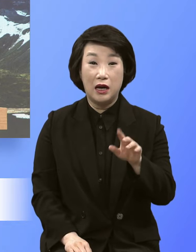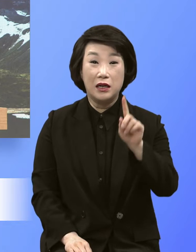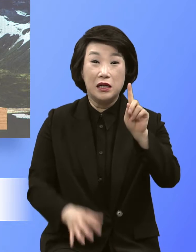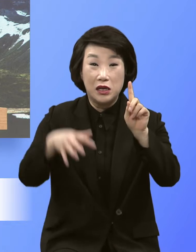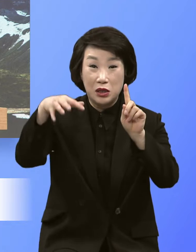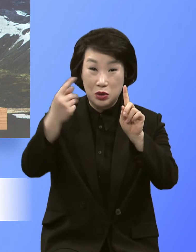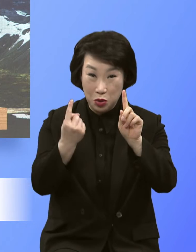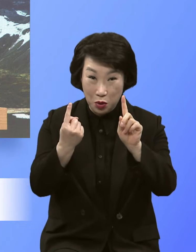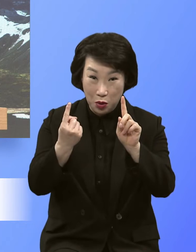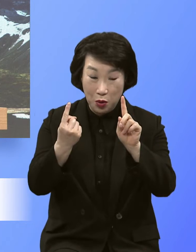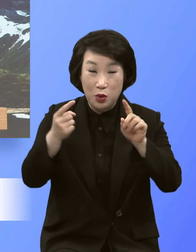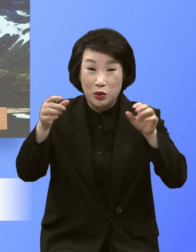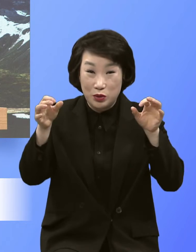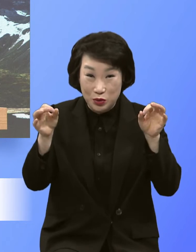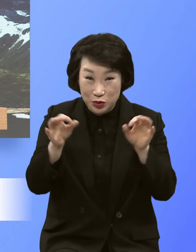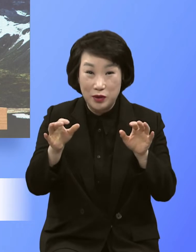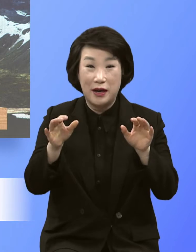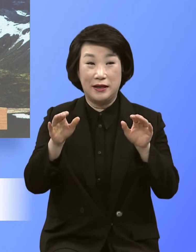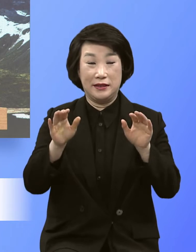똑딱 한 순간에